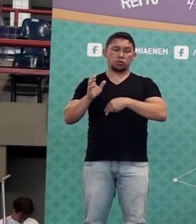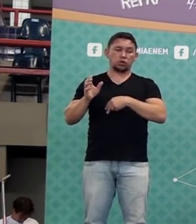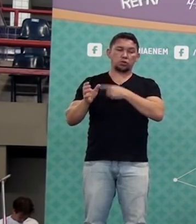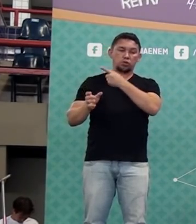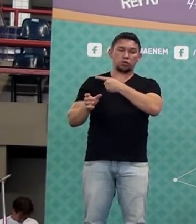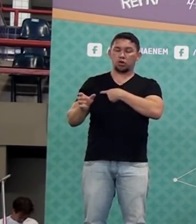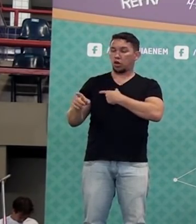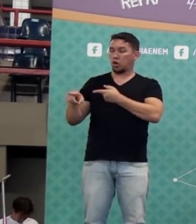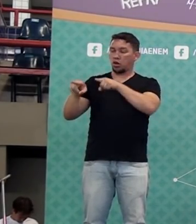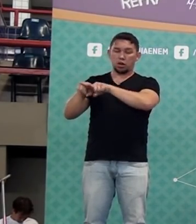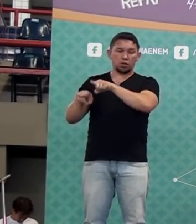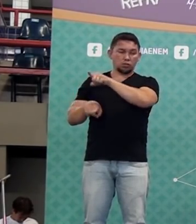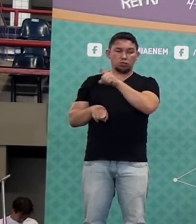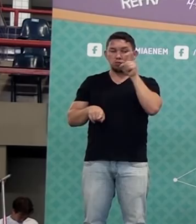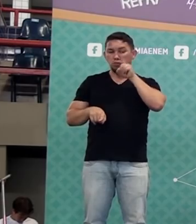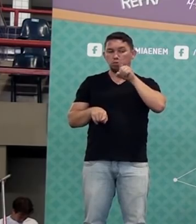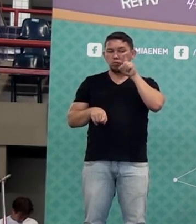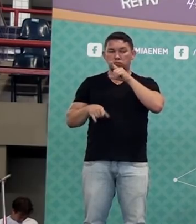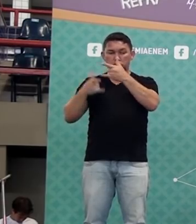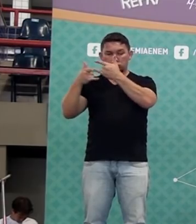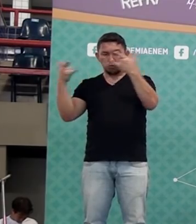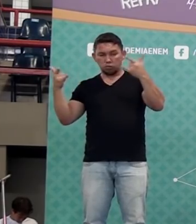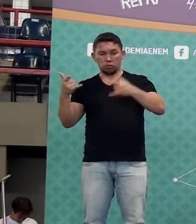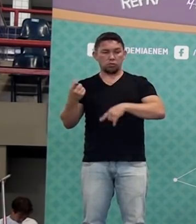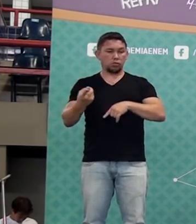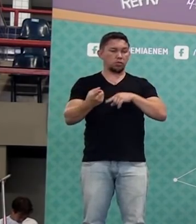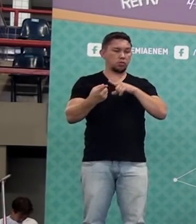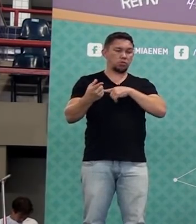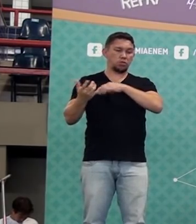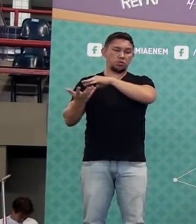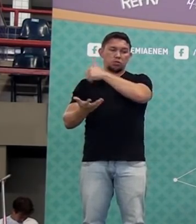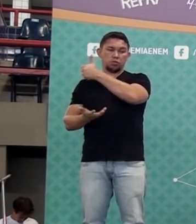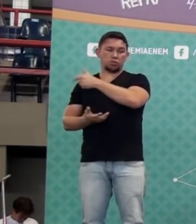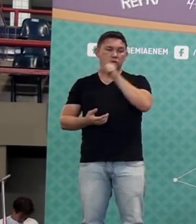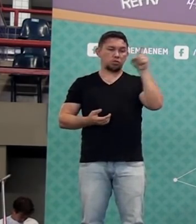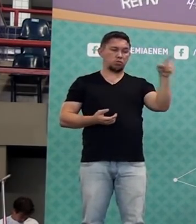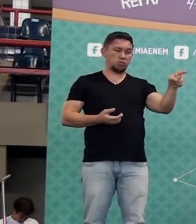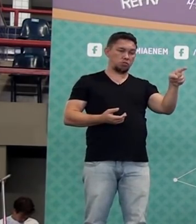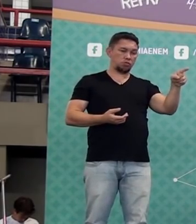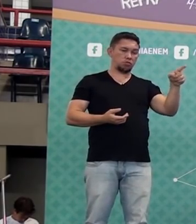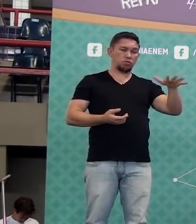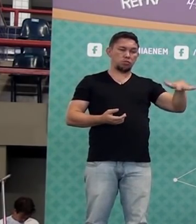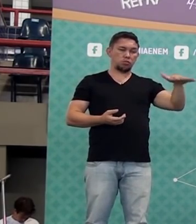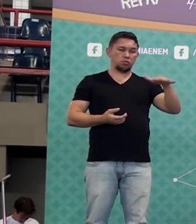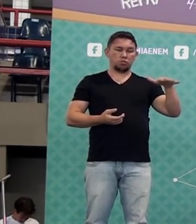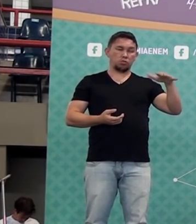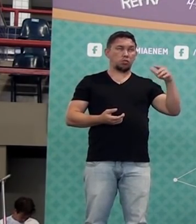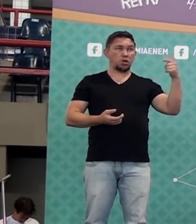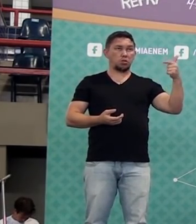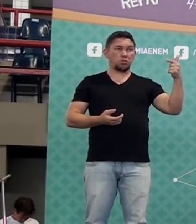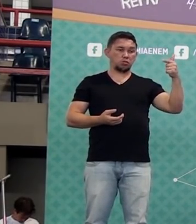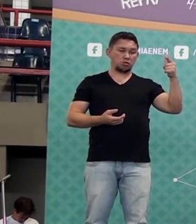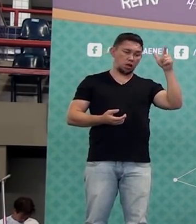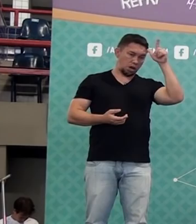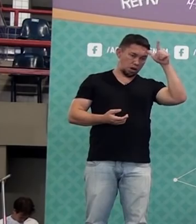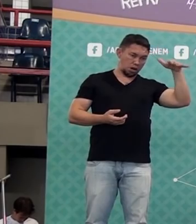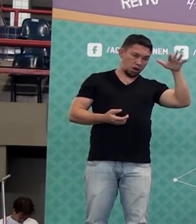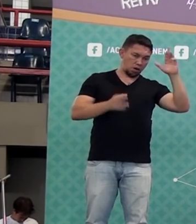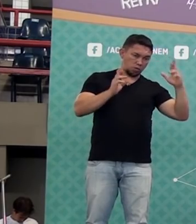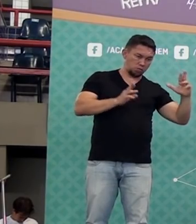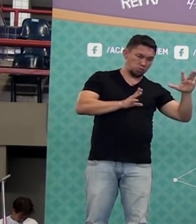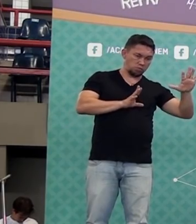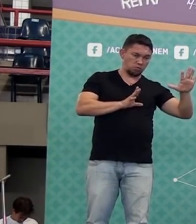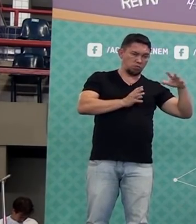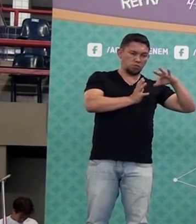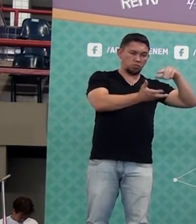Estados Unidos, o mundo capitalista, o primeiro mundo, nem da União Soviética, o mundo socialista, o segundo mundo. Eram países que buscavam uma